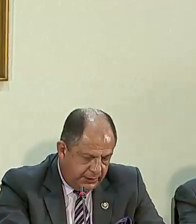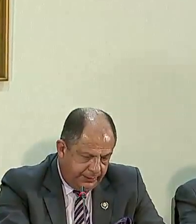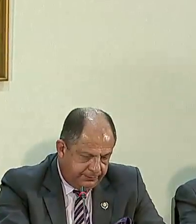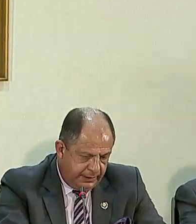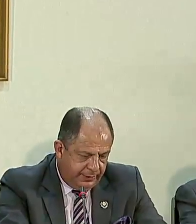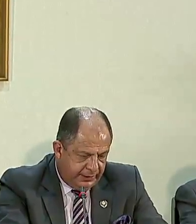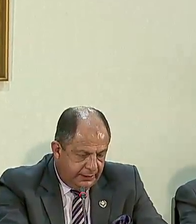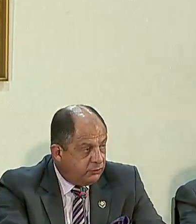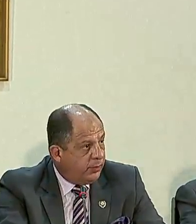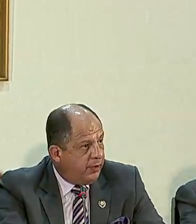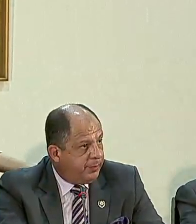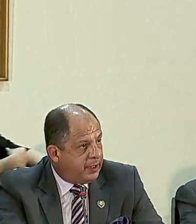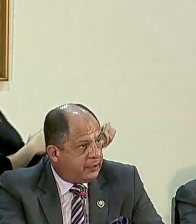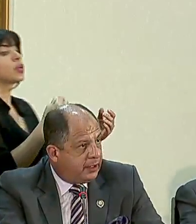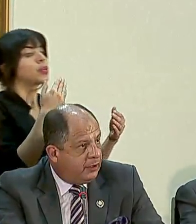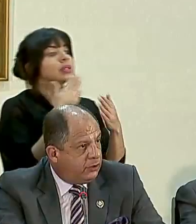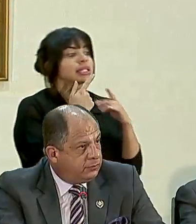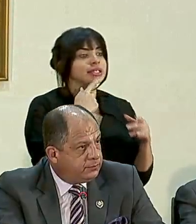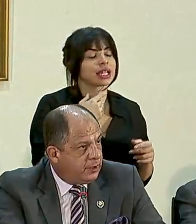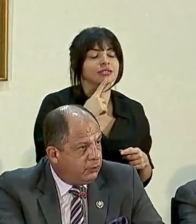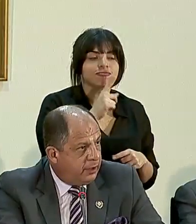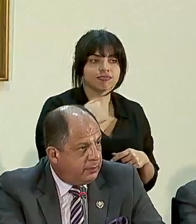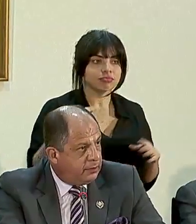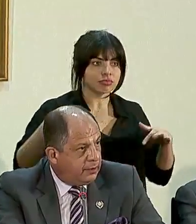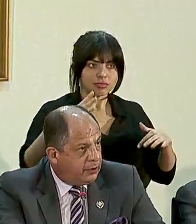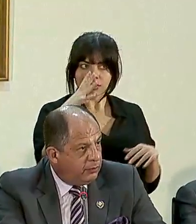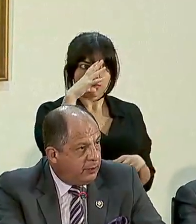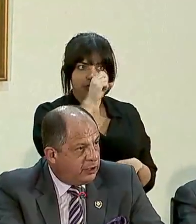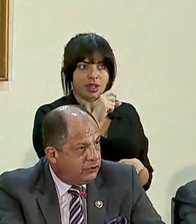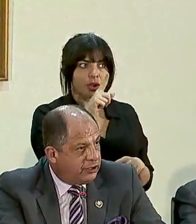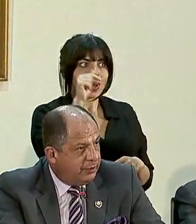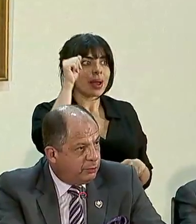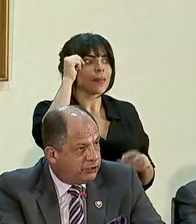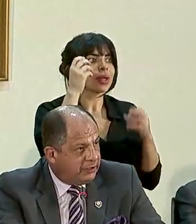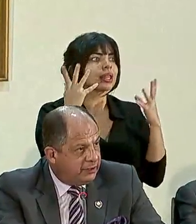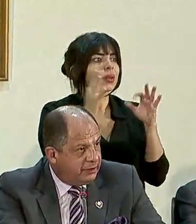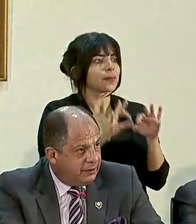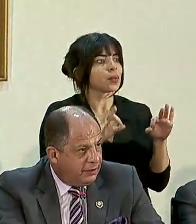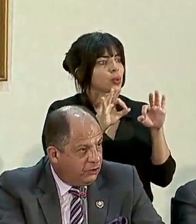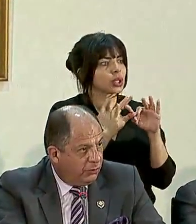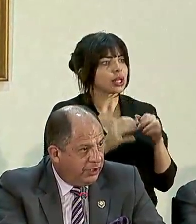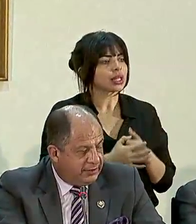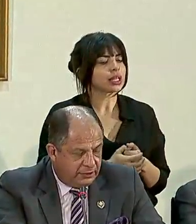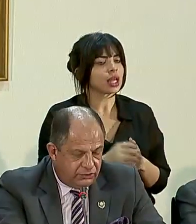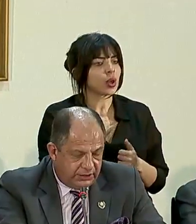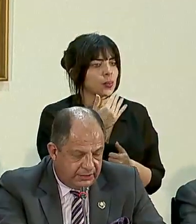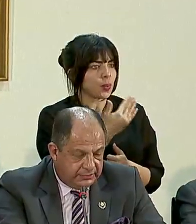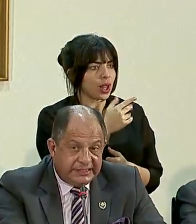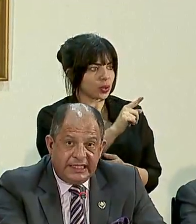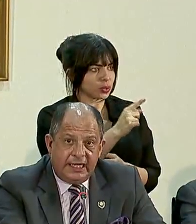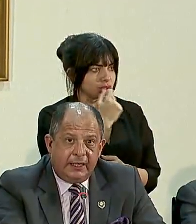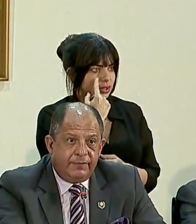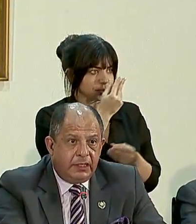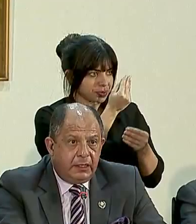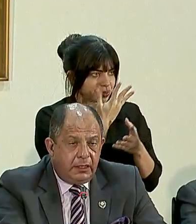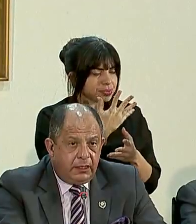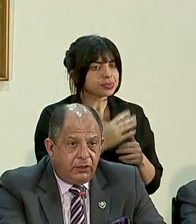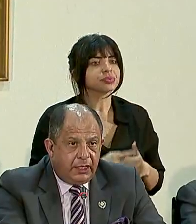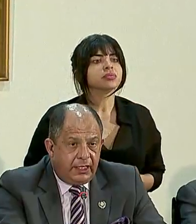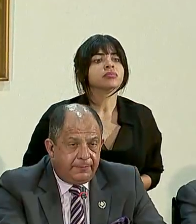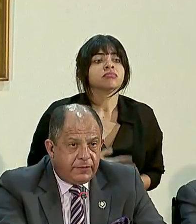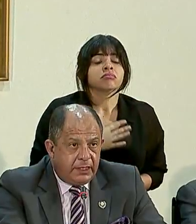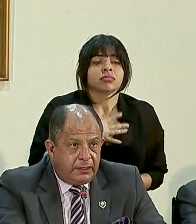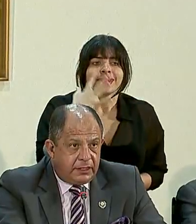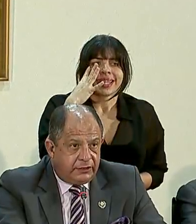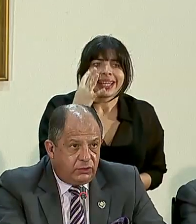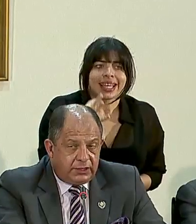Gerardo. La verdad, no me había percatado de una conmemoración tan importante como es la que usted señala. Creo